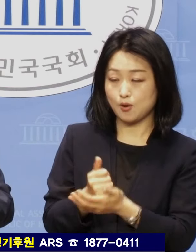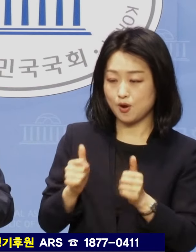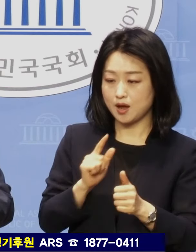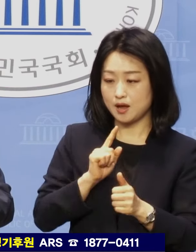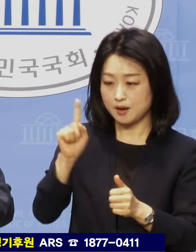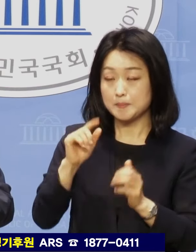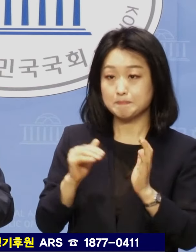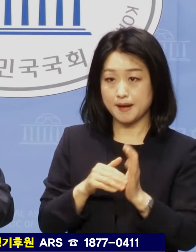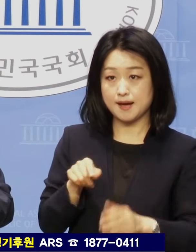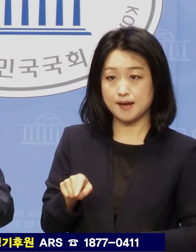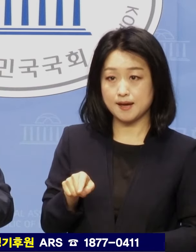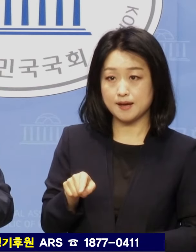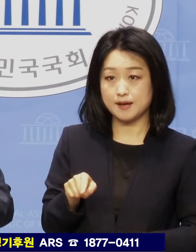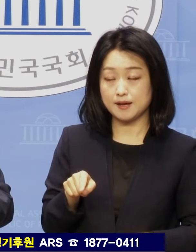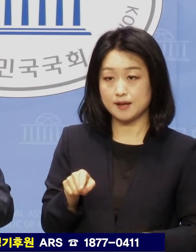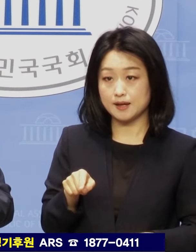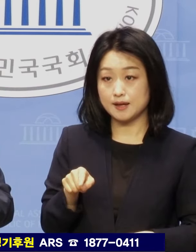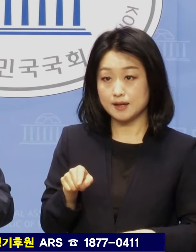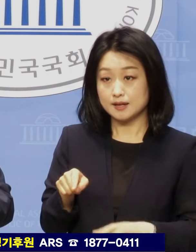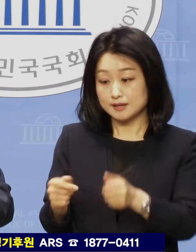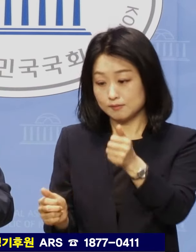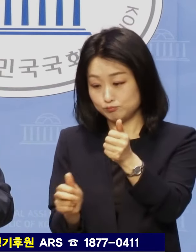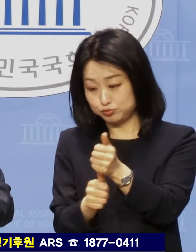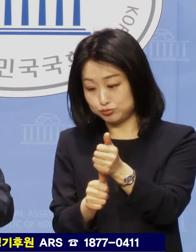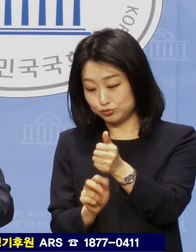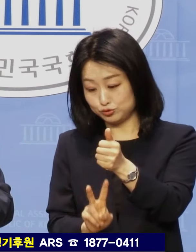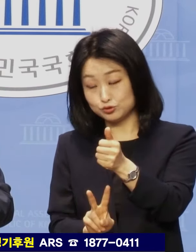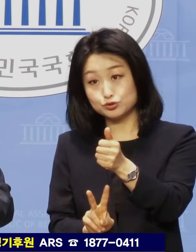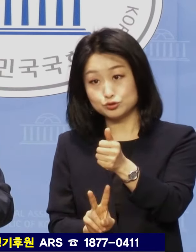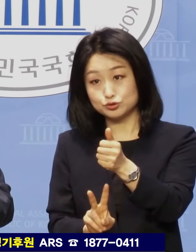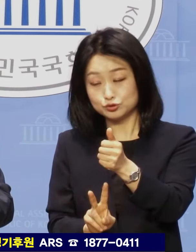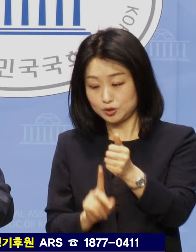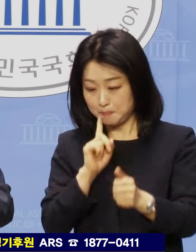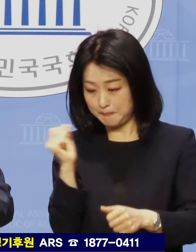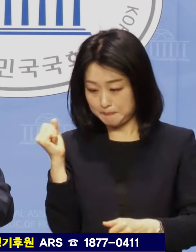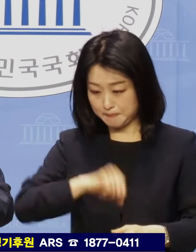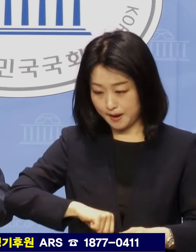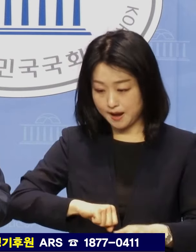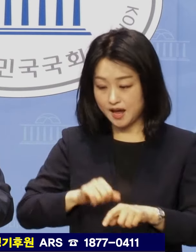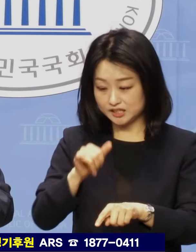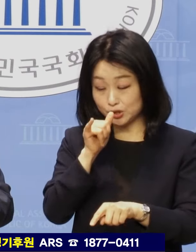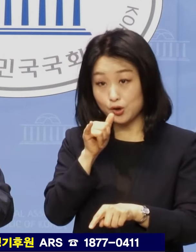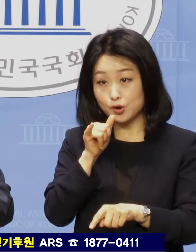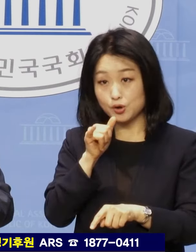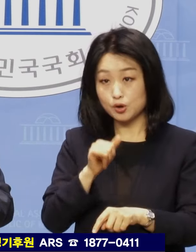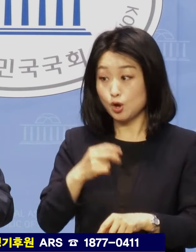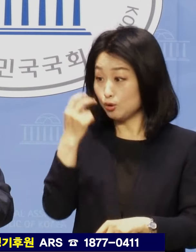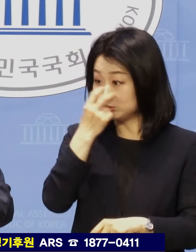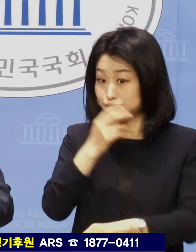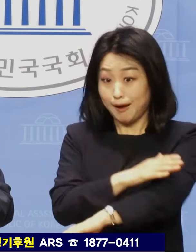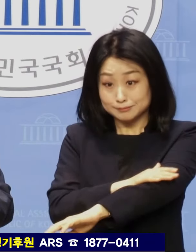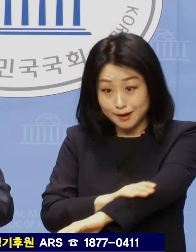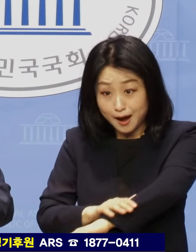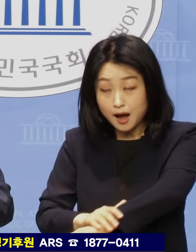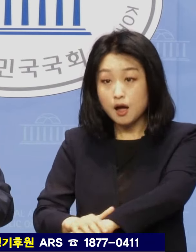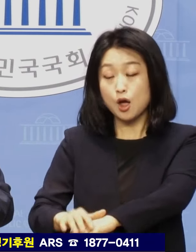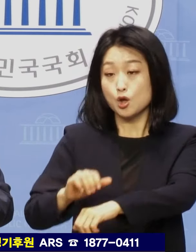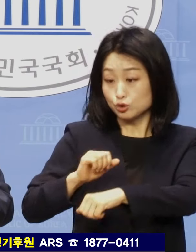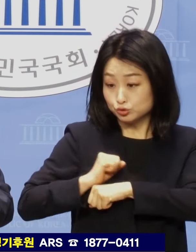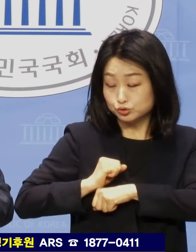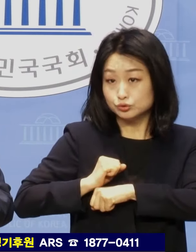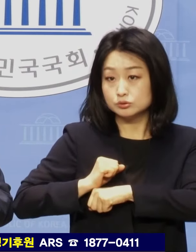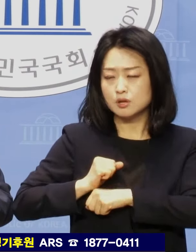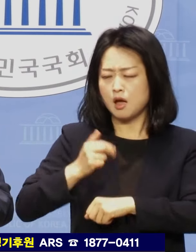입건됐습니다 나머지 수사관 두 명도 항명죄로 견 되는 등 공정하게 수사를 한 군인들을